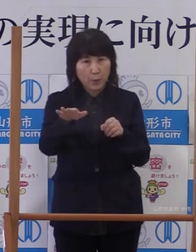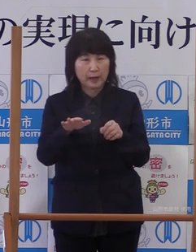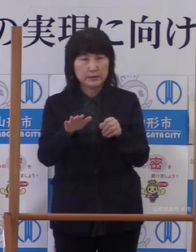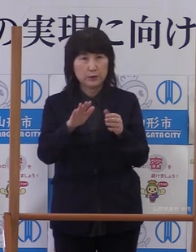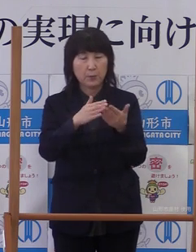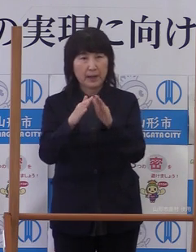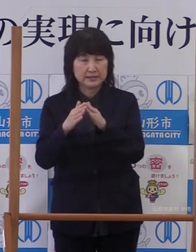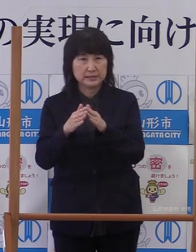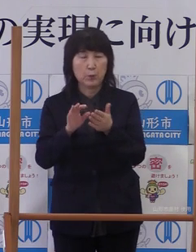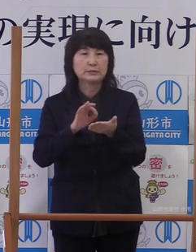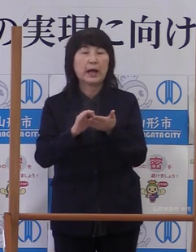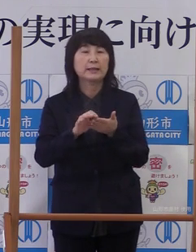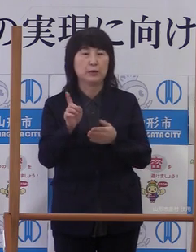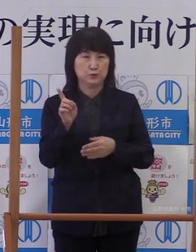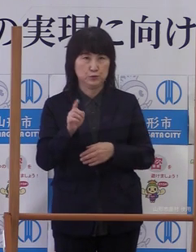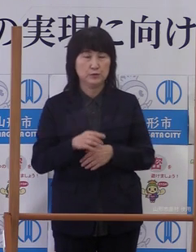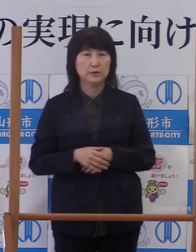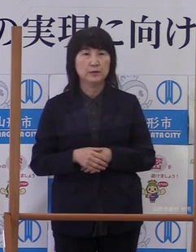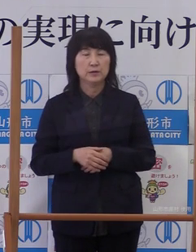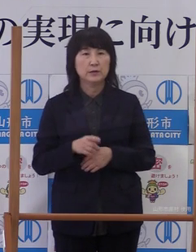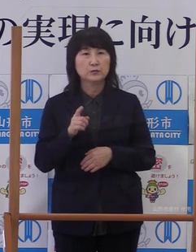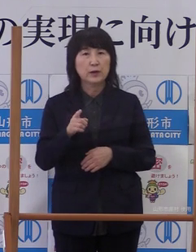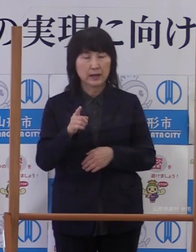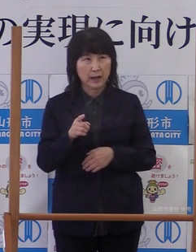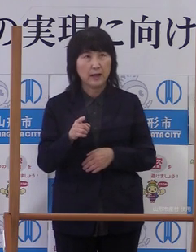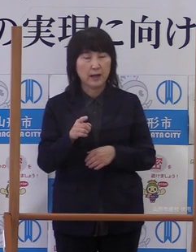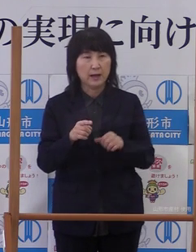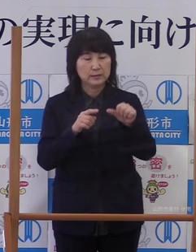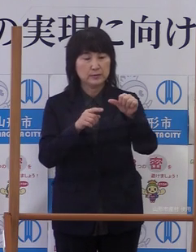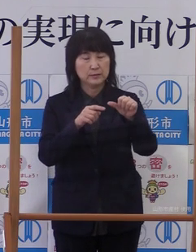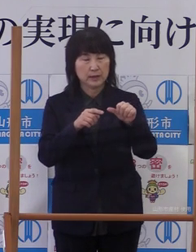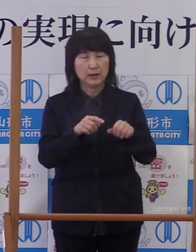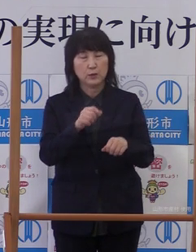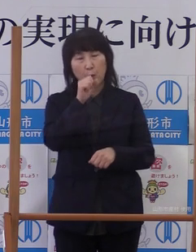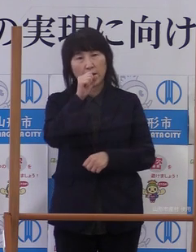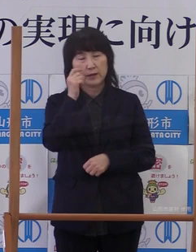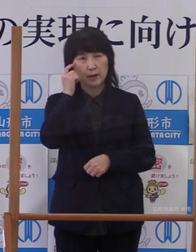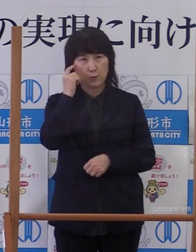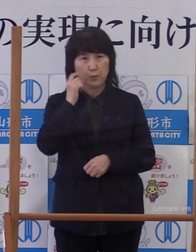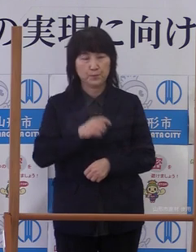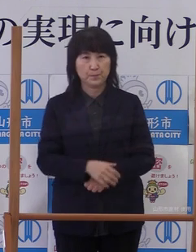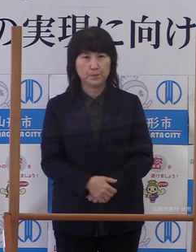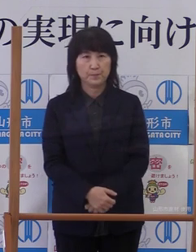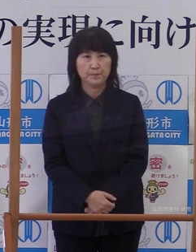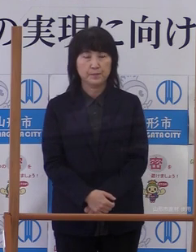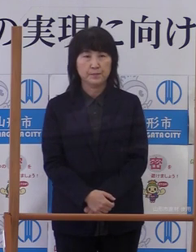も活用しておりますので、こうしたところが前に進んだら非常に良かったんじゃないかというふうに思っています。